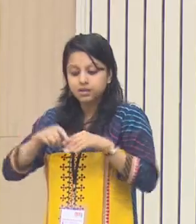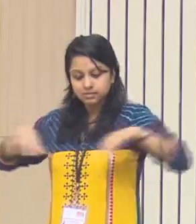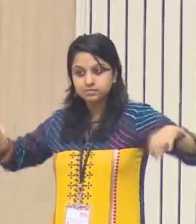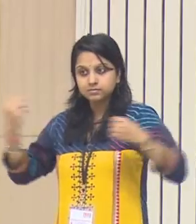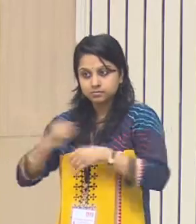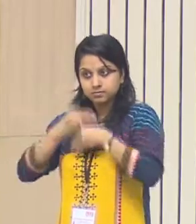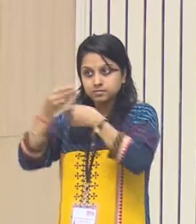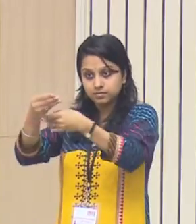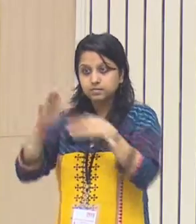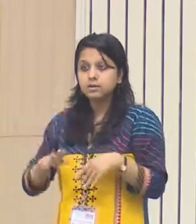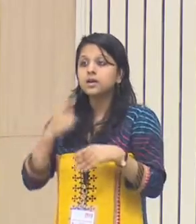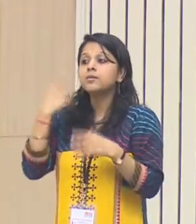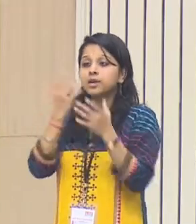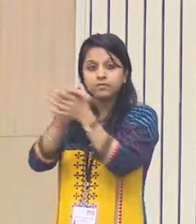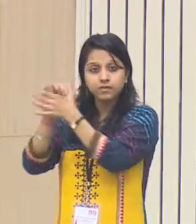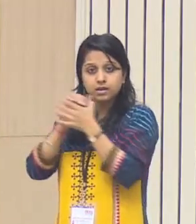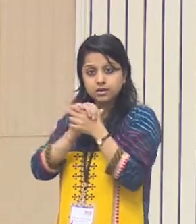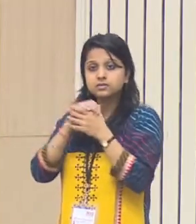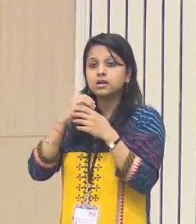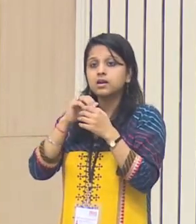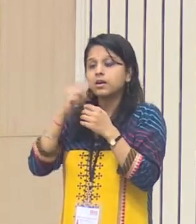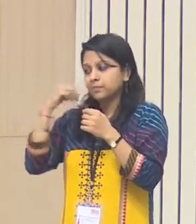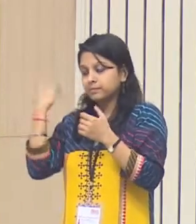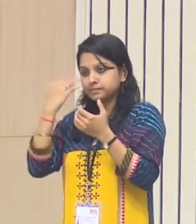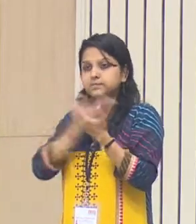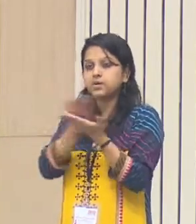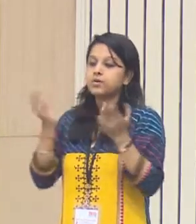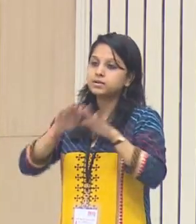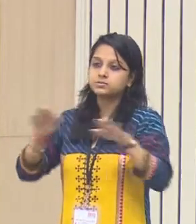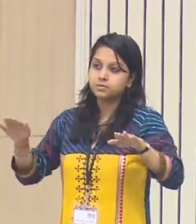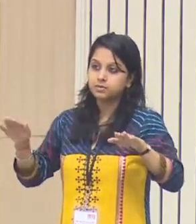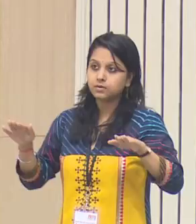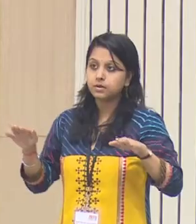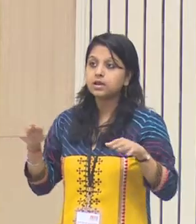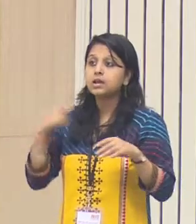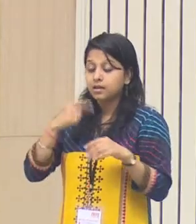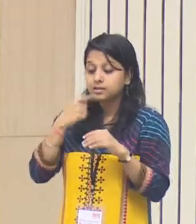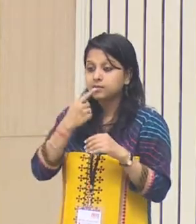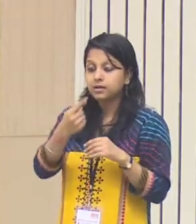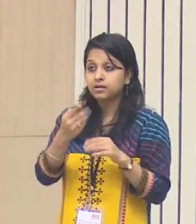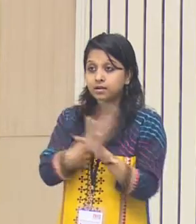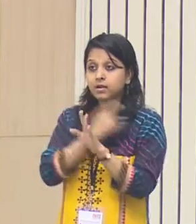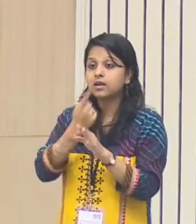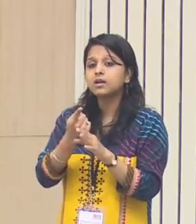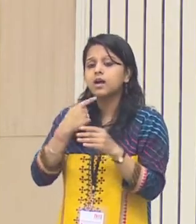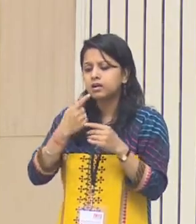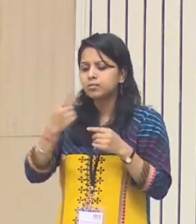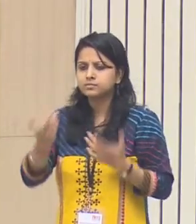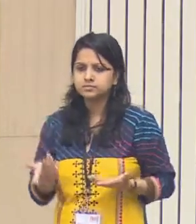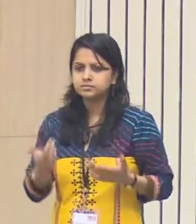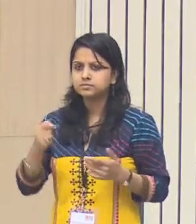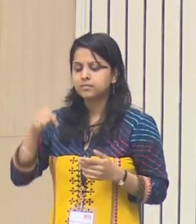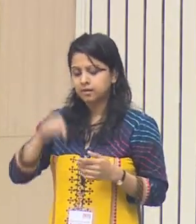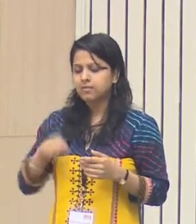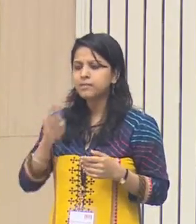जाने वाला है, मेरे प्यारे दोस्तों, भाइयों और बहनों और प्यारे बच्चों, इससे पहले कि मैं आगे बोलूं, मैं